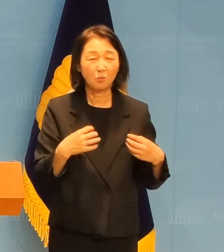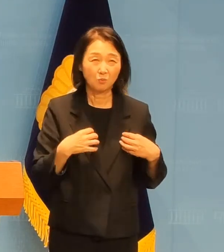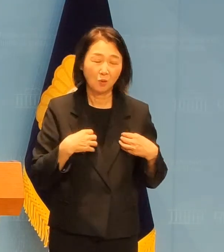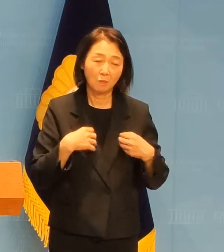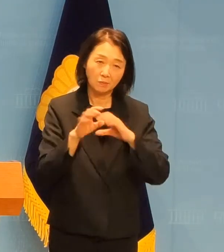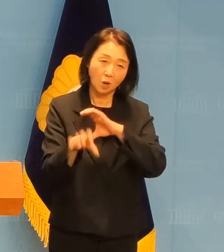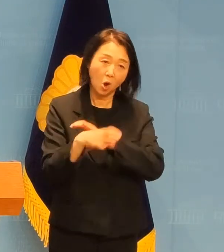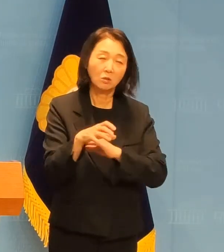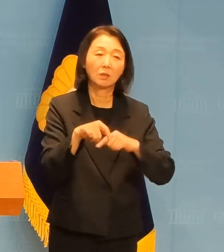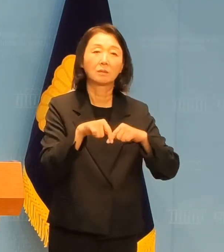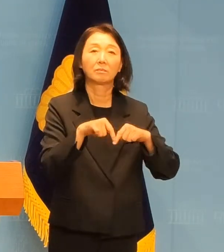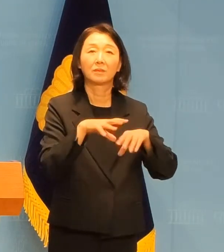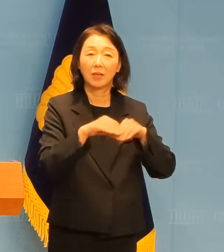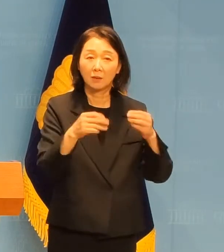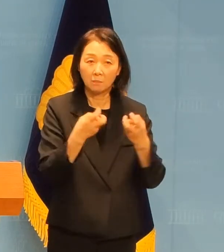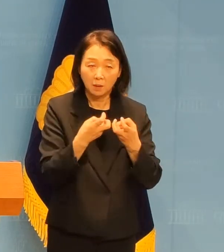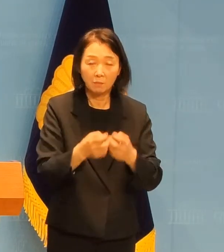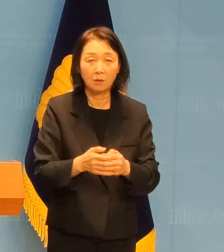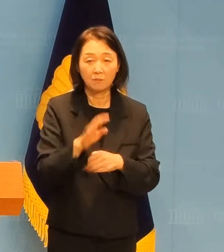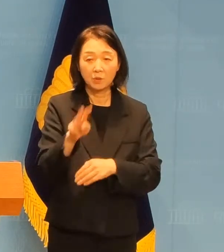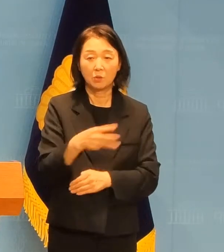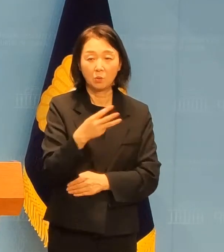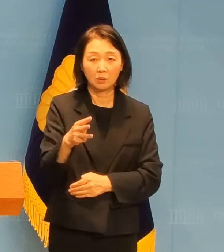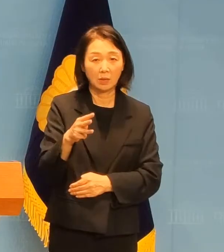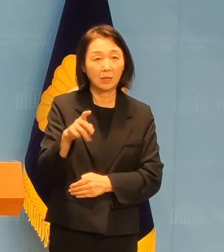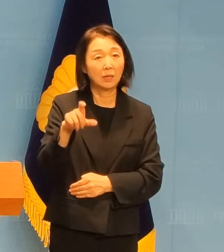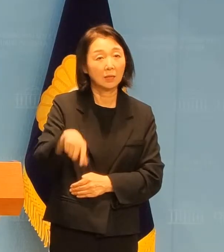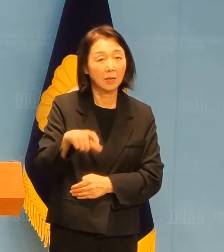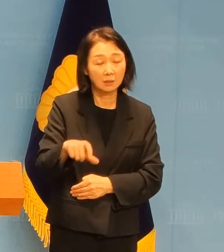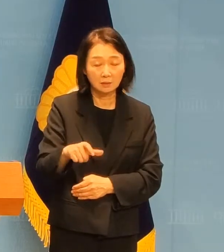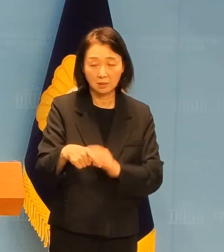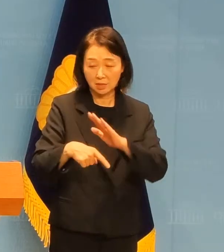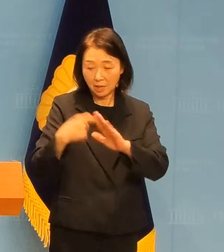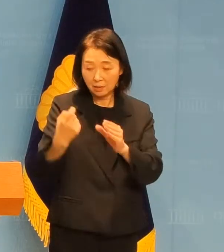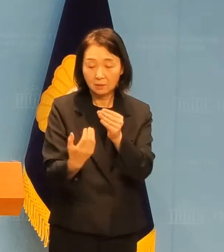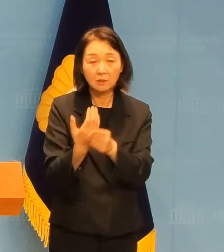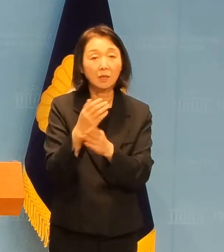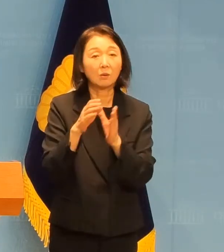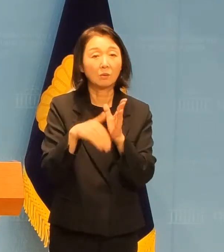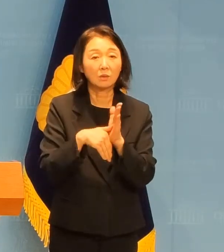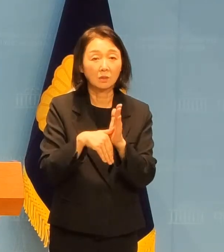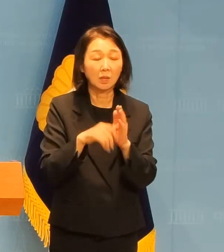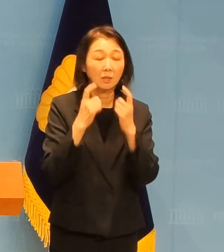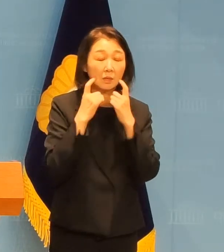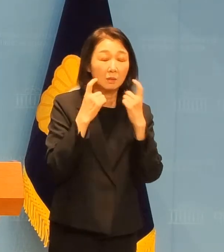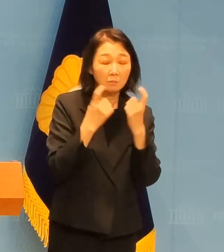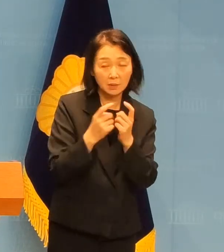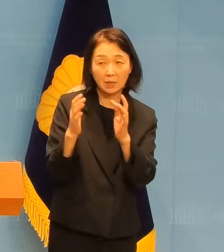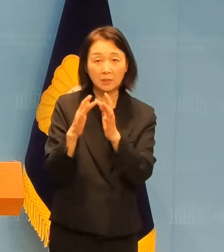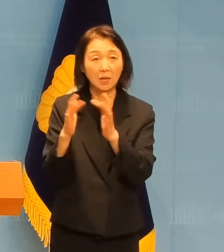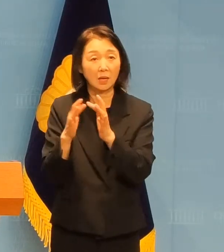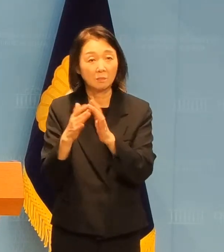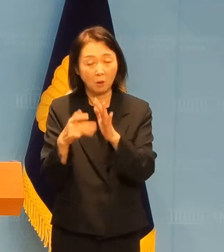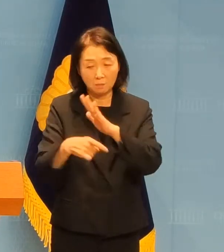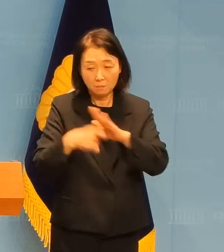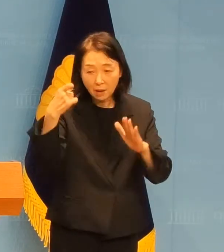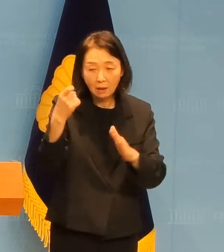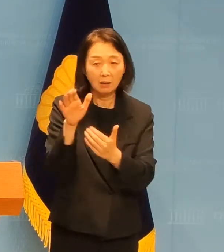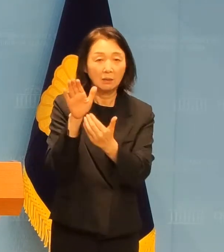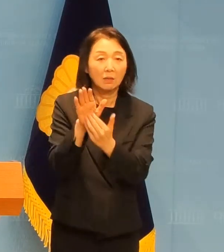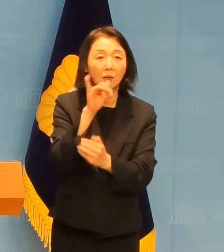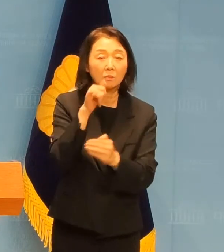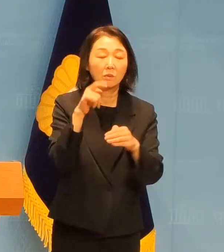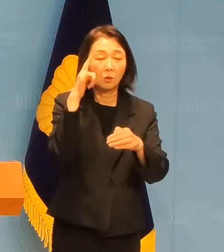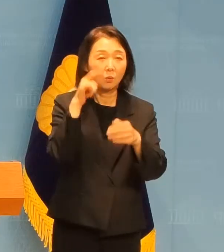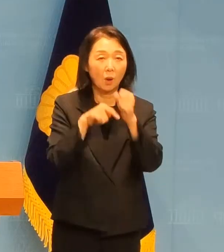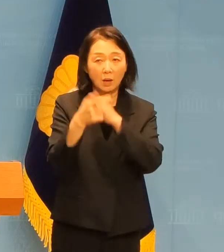대응 체계입니다. 롯데카드와 대규모 해킹 사고에서도 민간 사이버 침해 대응을 맡고 있는